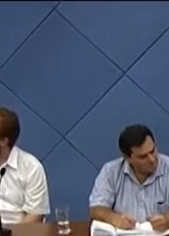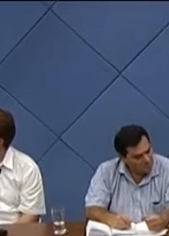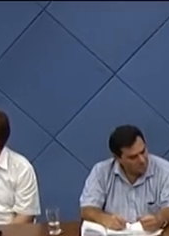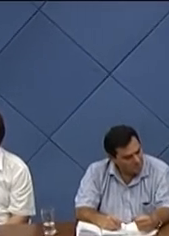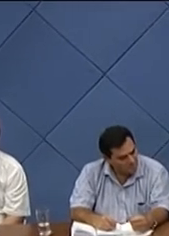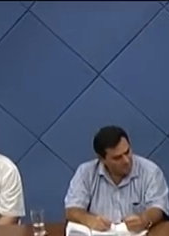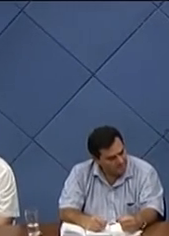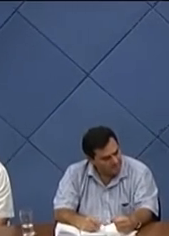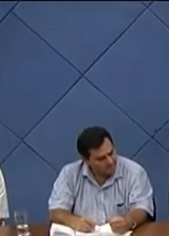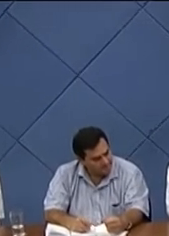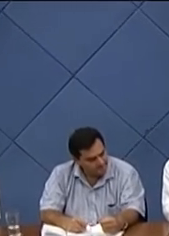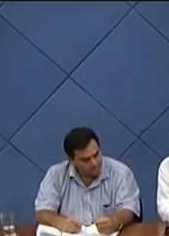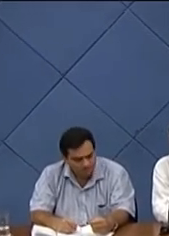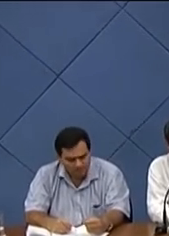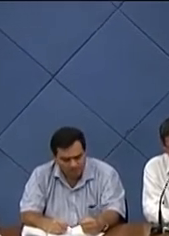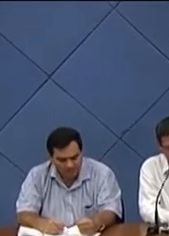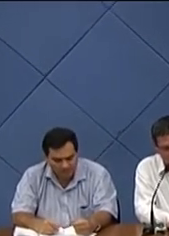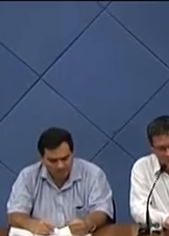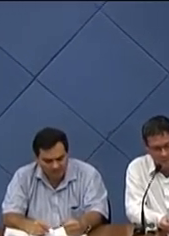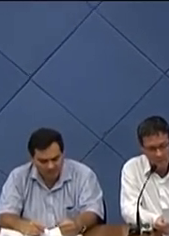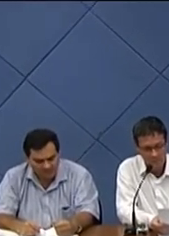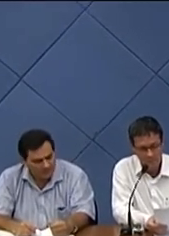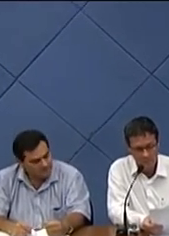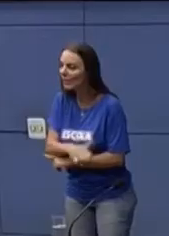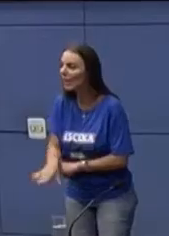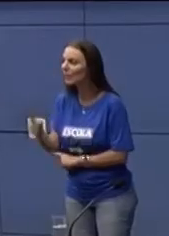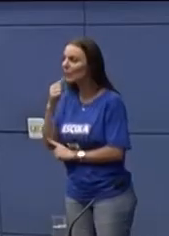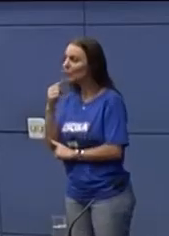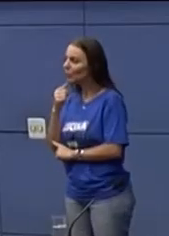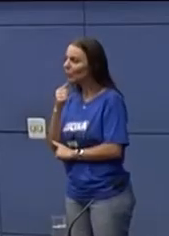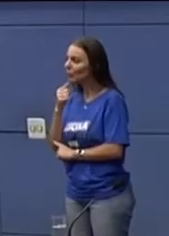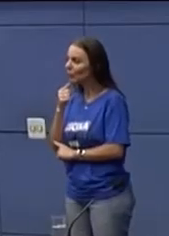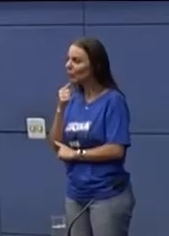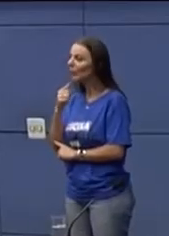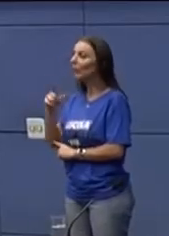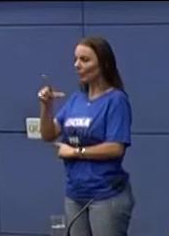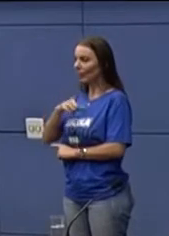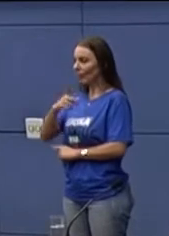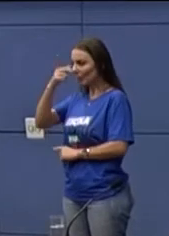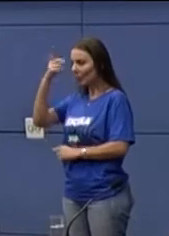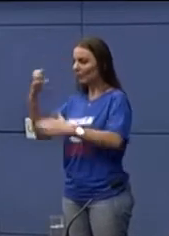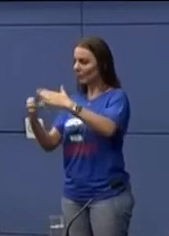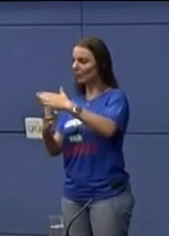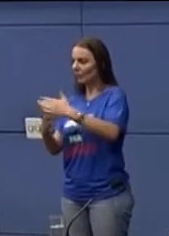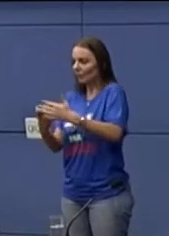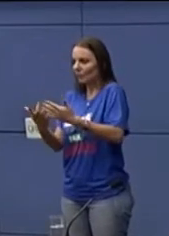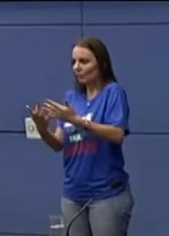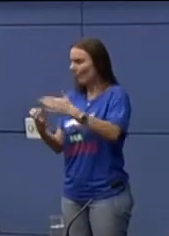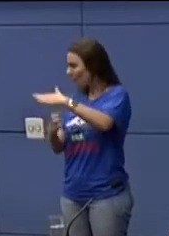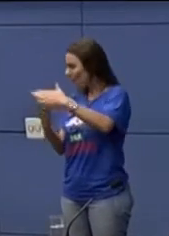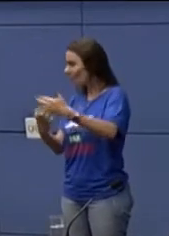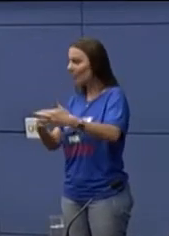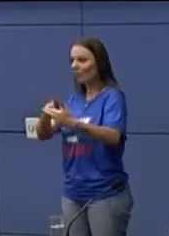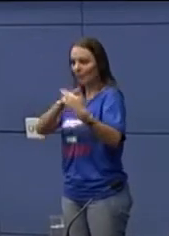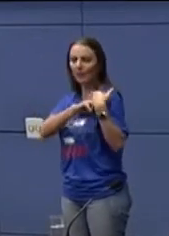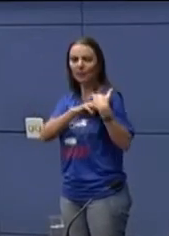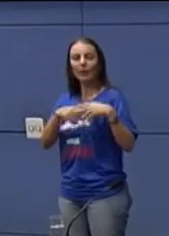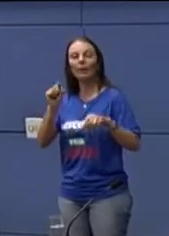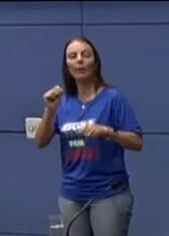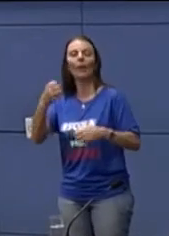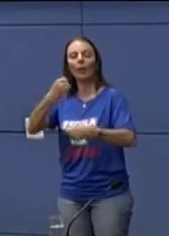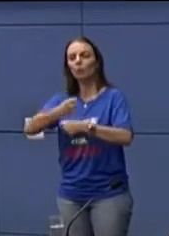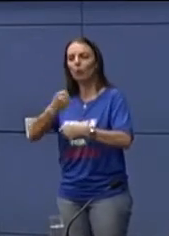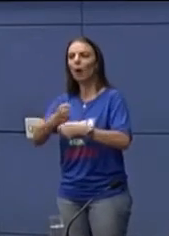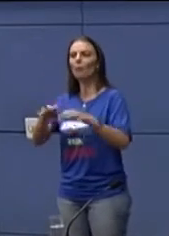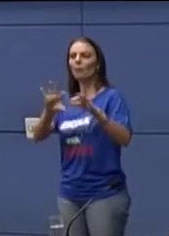Campinas, até mesmo as crianças surdas, através de suas entidades representativas, entre elas a SUCAMP e a